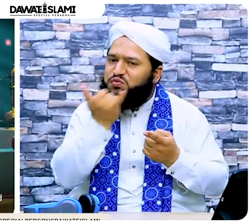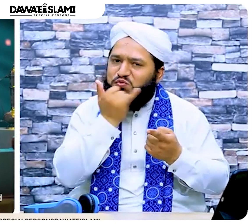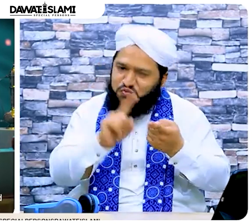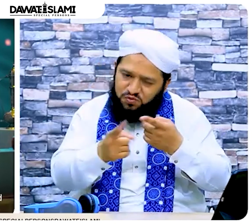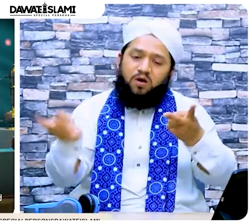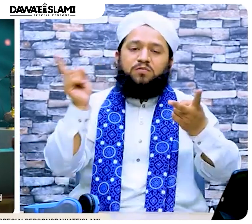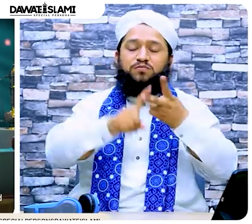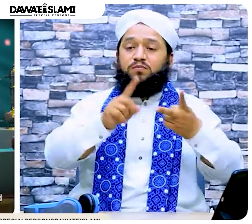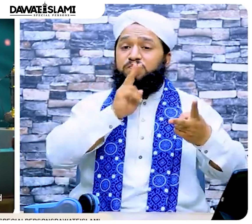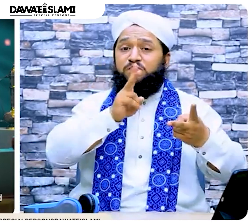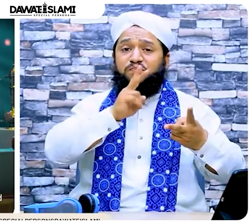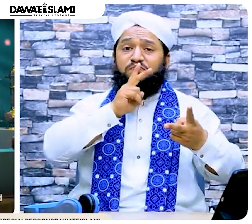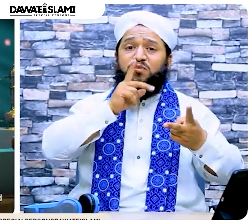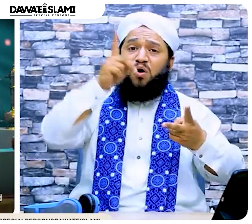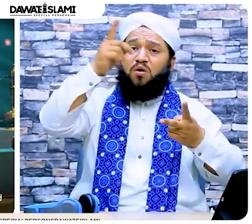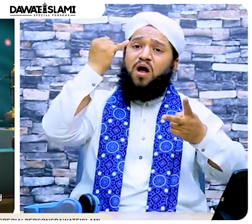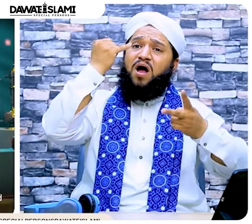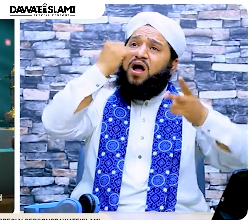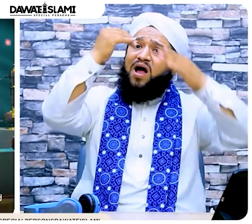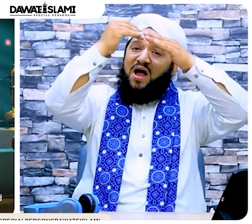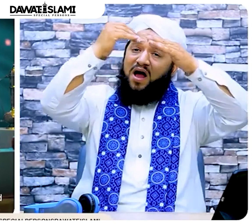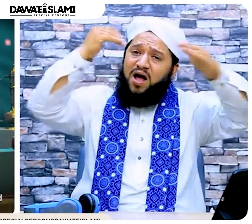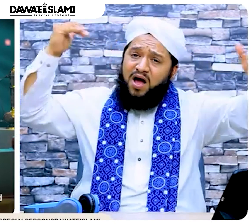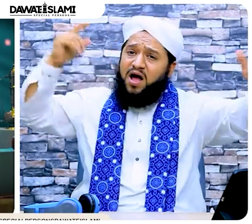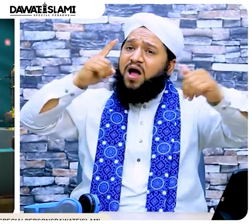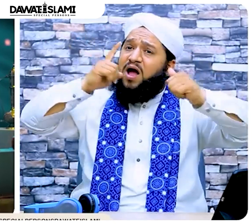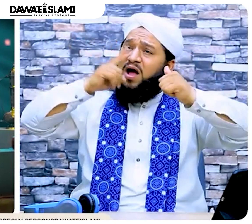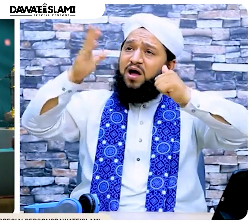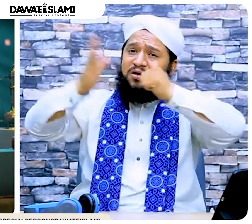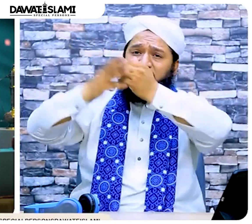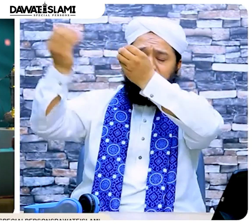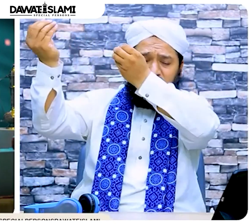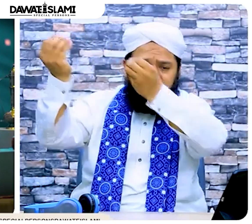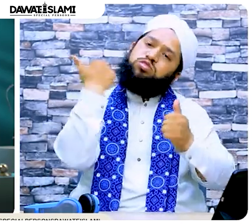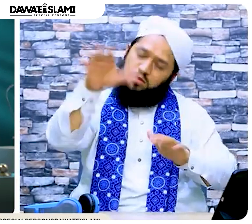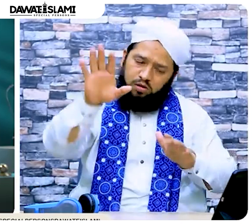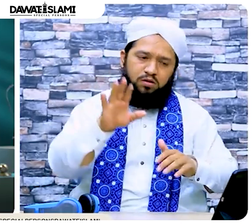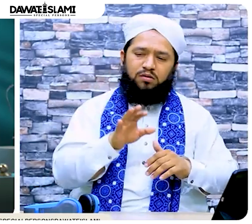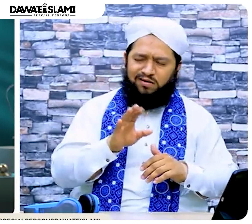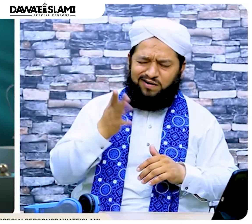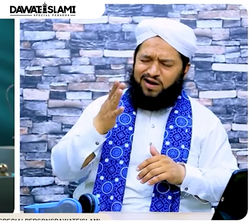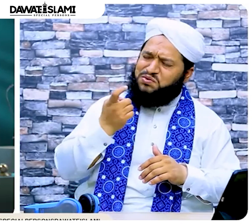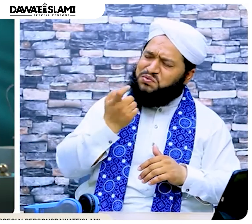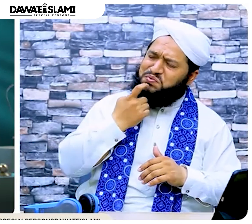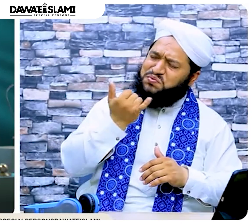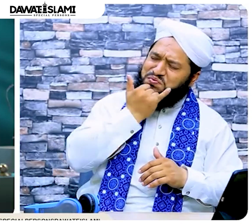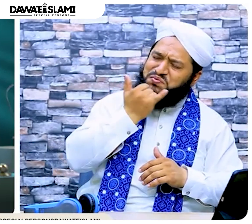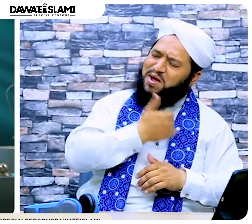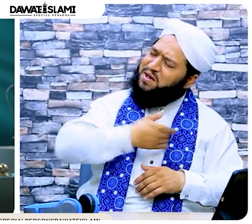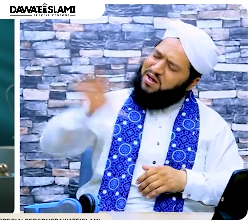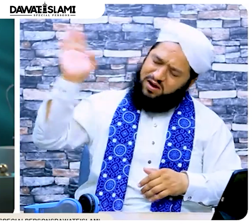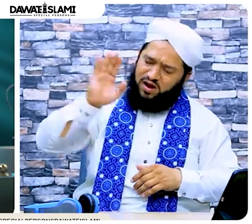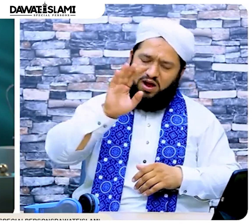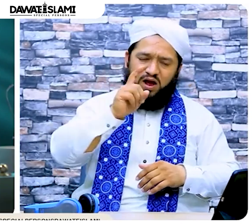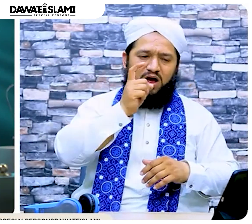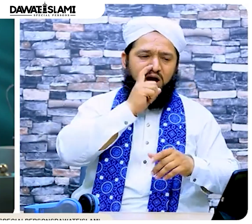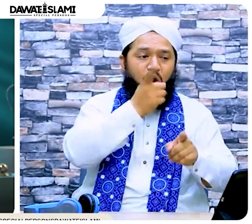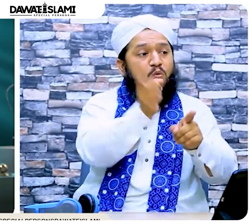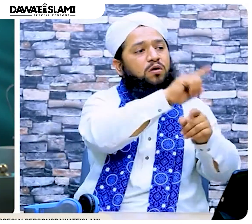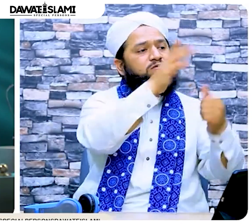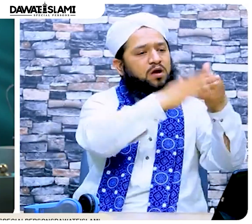حضرت عیسیٰ علیہ السلام کے بارے میں لکھتا ہے کہ آپ علیہ السلام کے بہت سے معجزے مشہور ہیں، لیکن حق بات یہ ہے کہ آپ سے